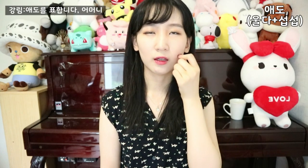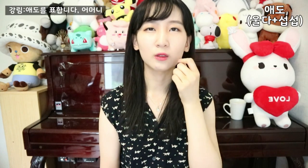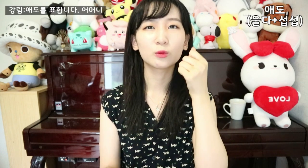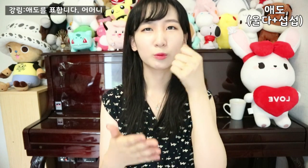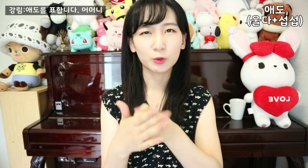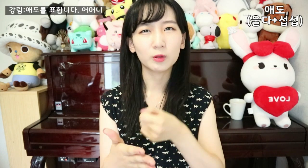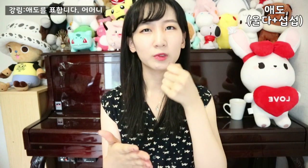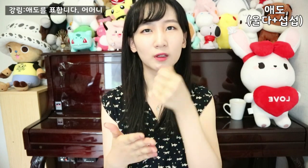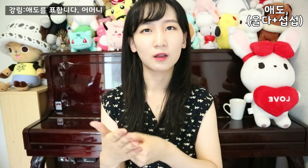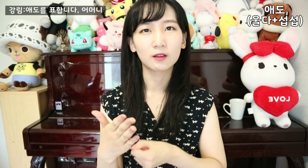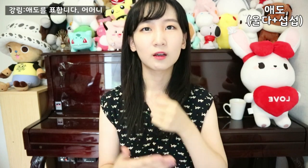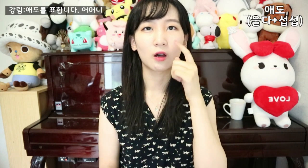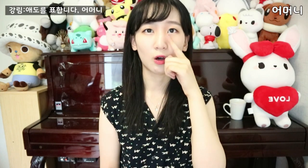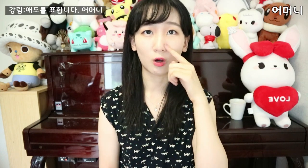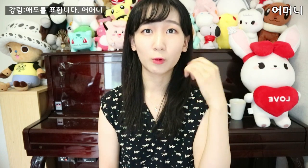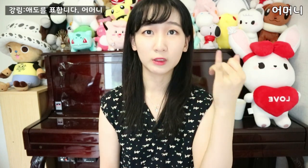섭섭하다. 애도를 표합니다, 어머니.